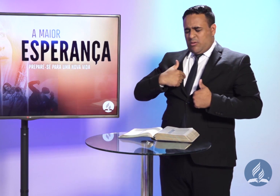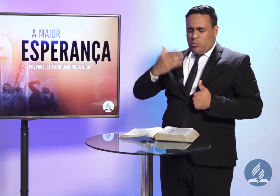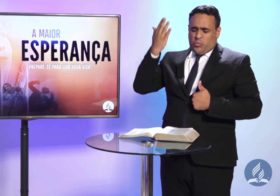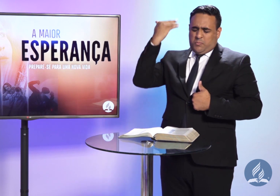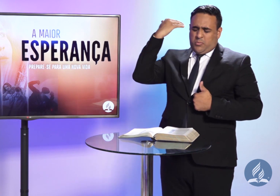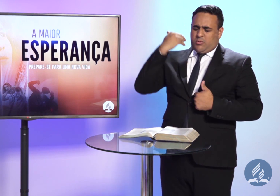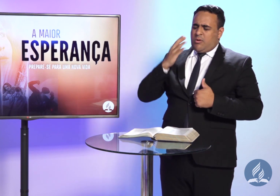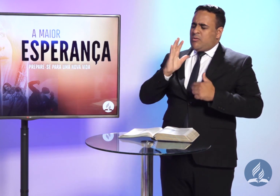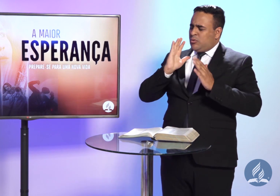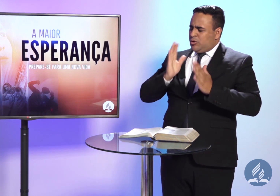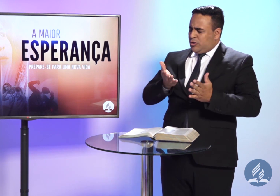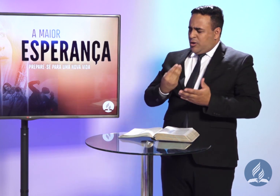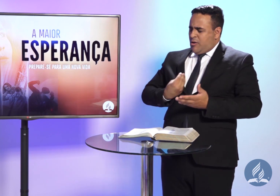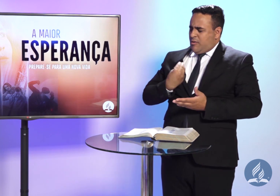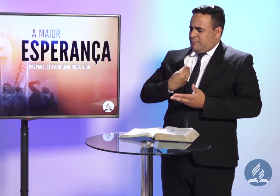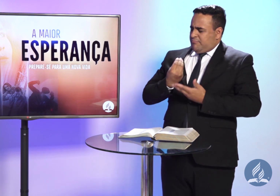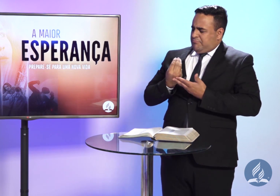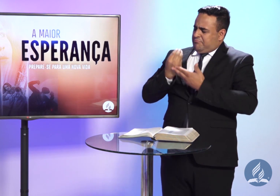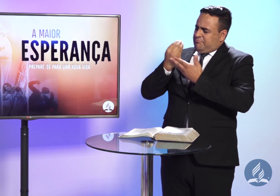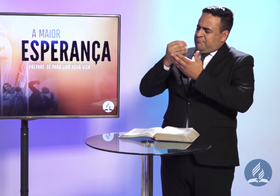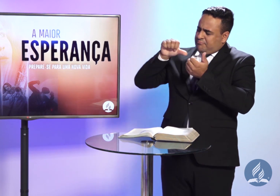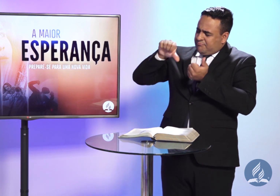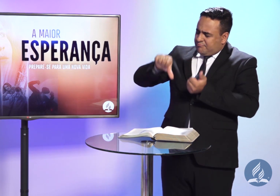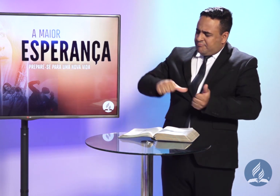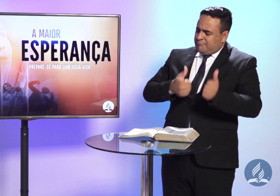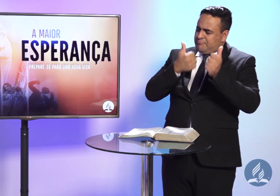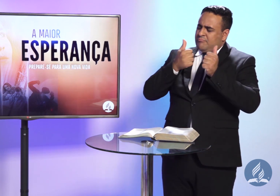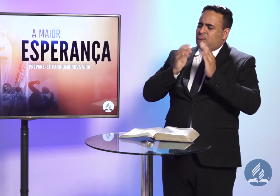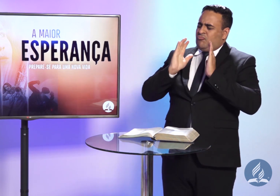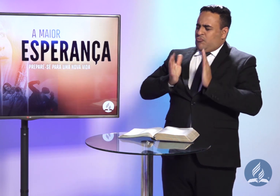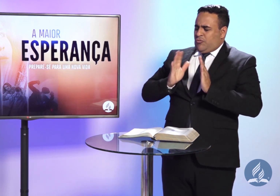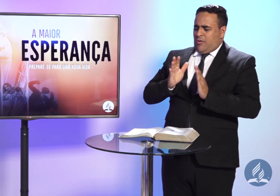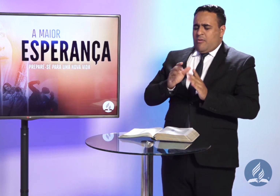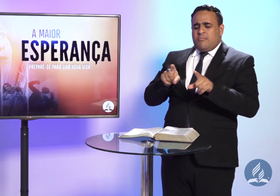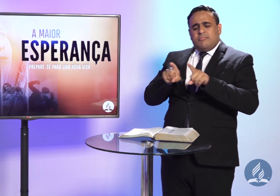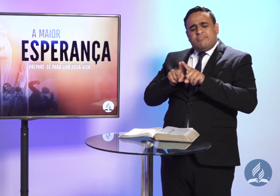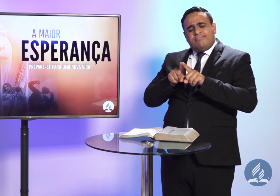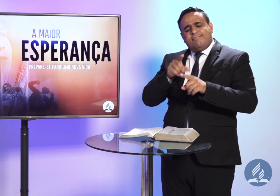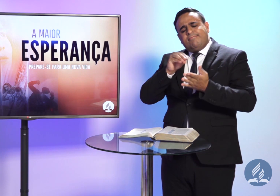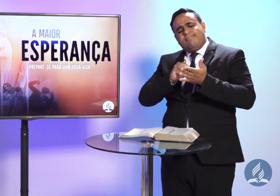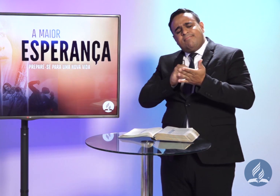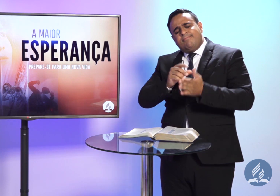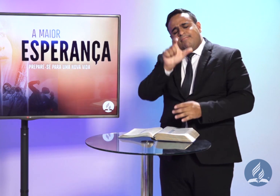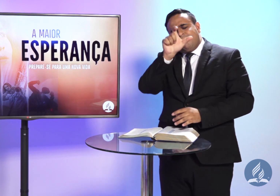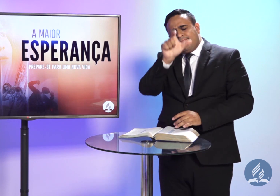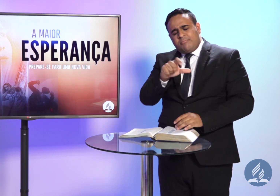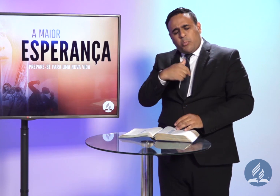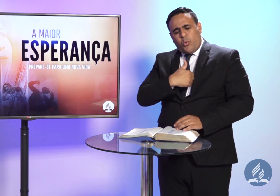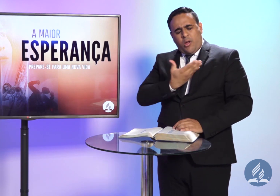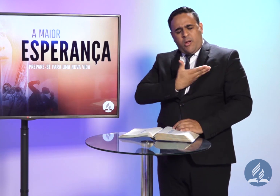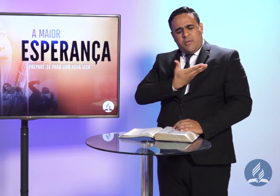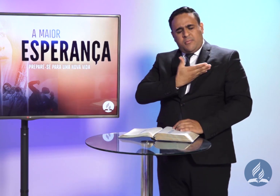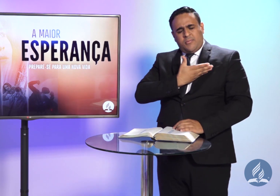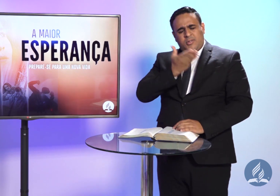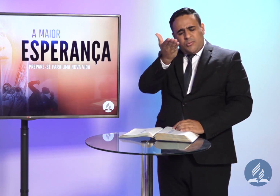encontrar com o Senhor Jesus quando Ele voltar. Por favor, bondoso Deus, toque no coração dessas pessoas para que elas